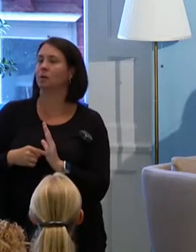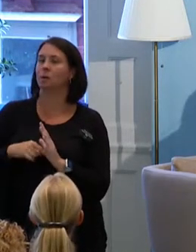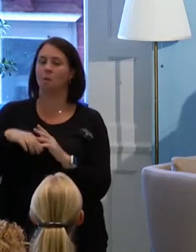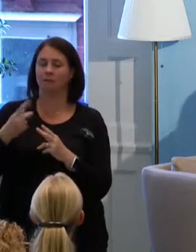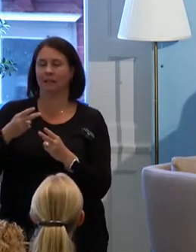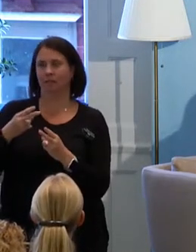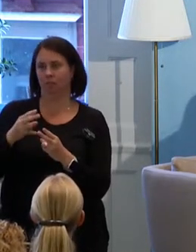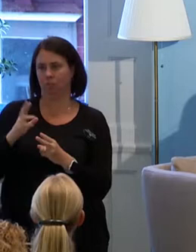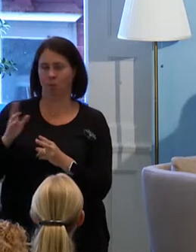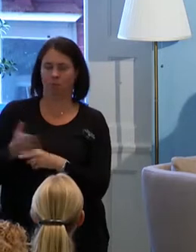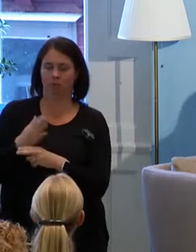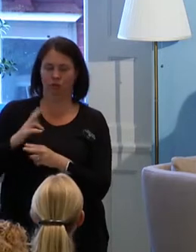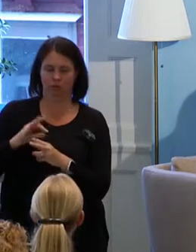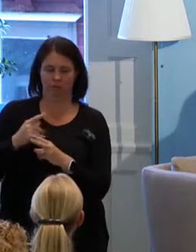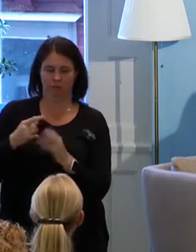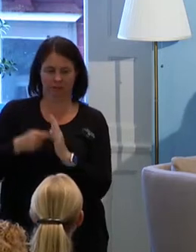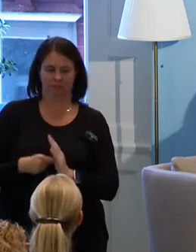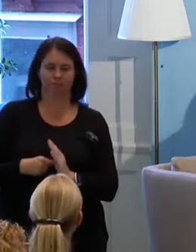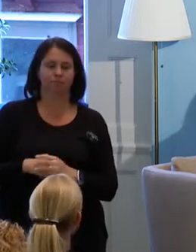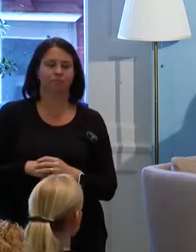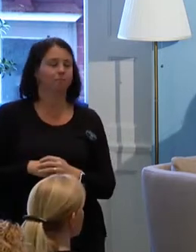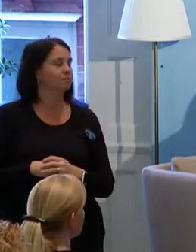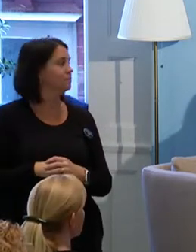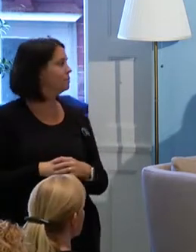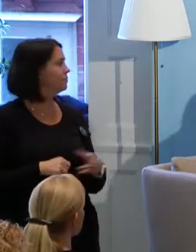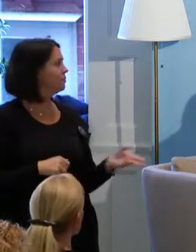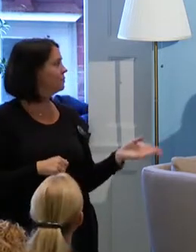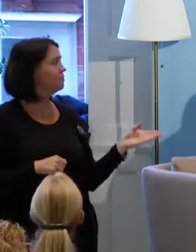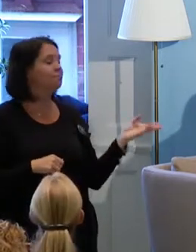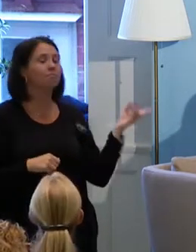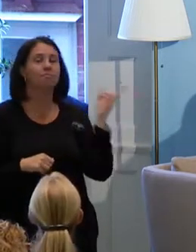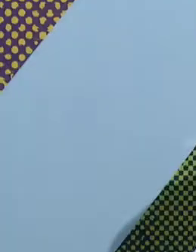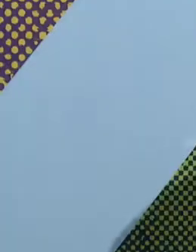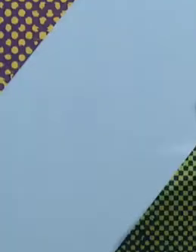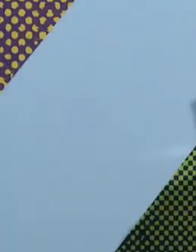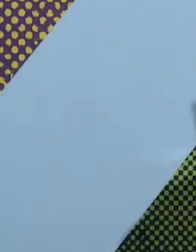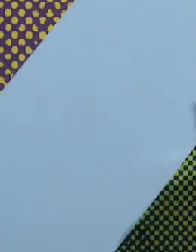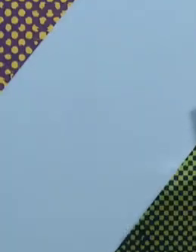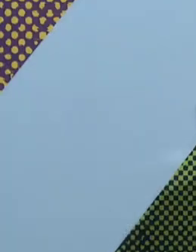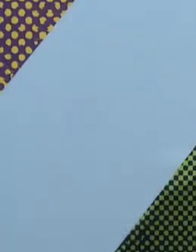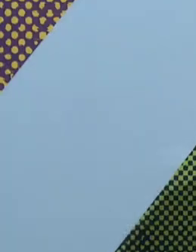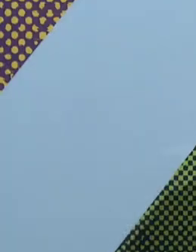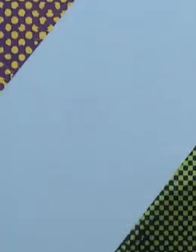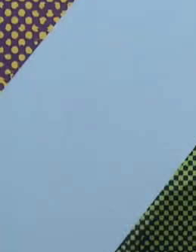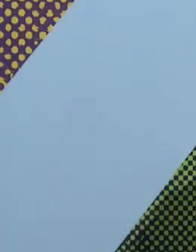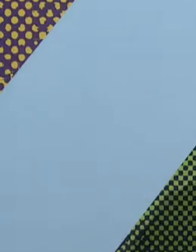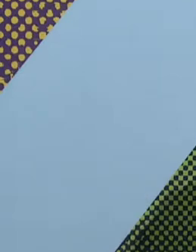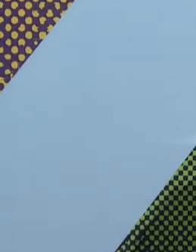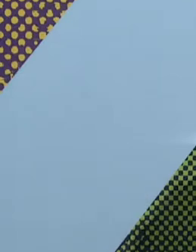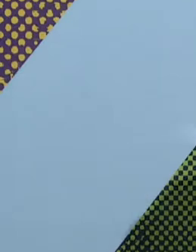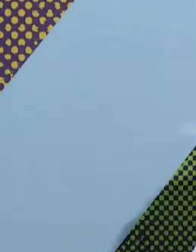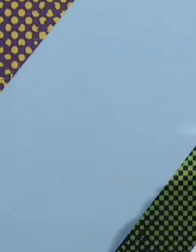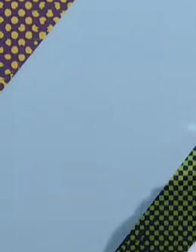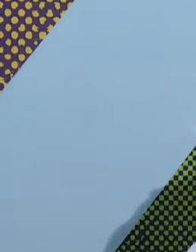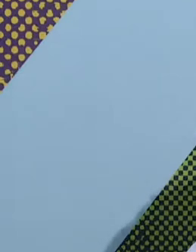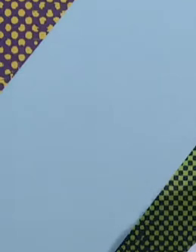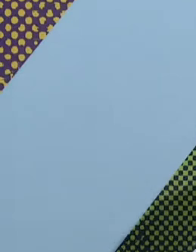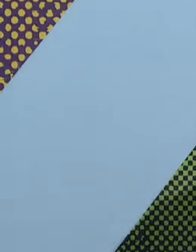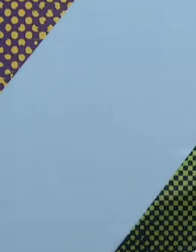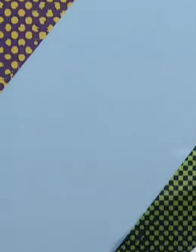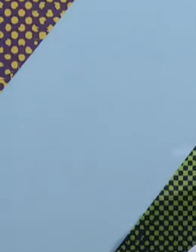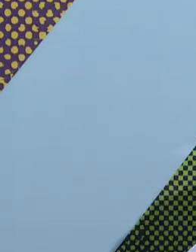Ja. Per? Jag tycker man ska ta fasta på den här principen när man kan byta trygghet och flexibilitet. De två ihop. Ja, det är faktiskt